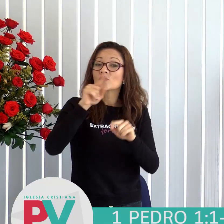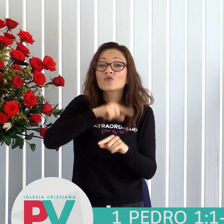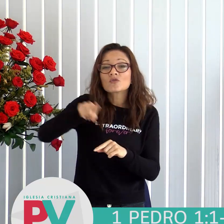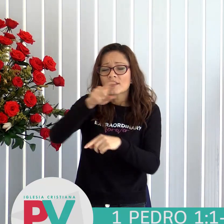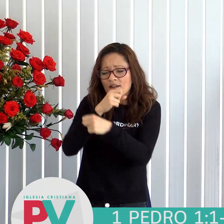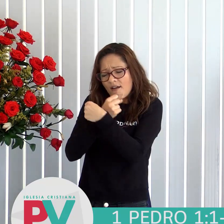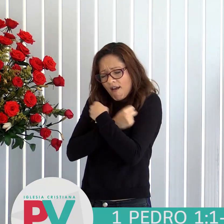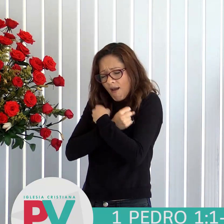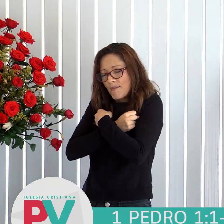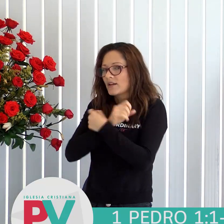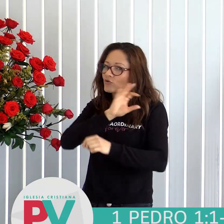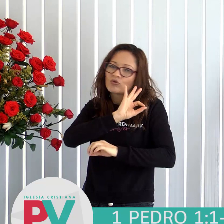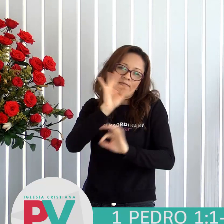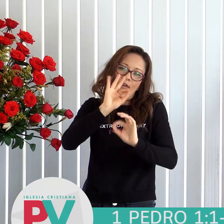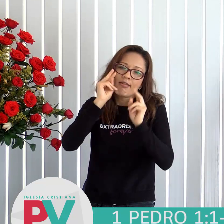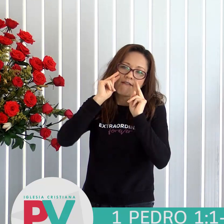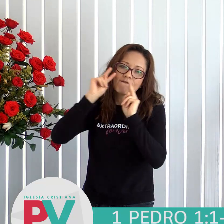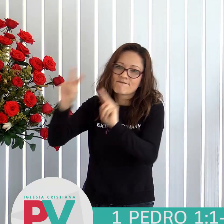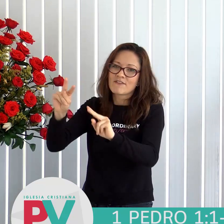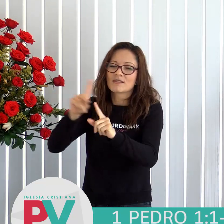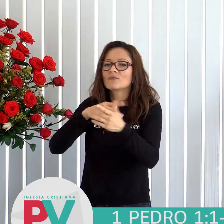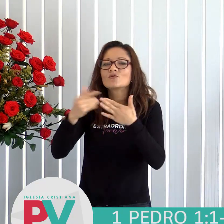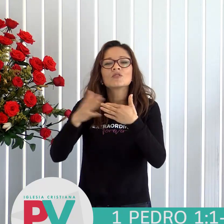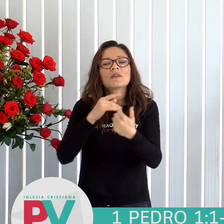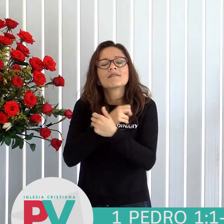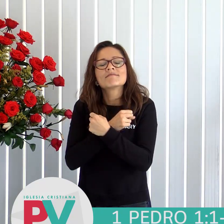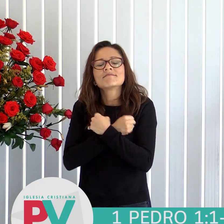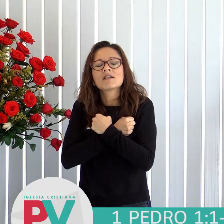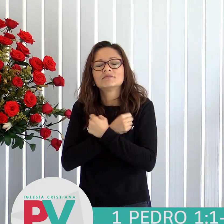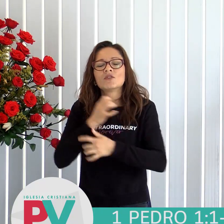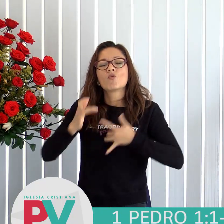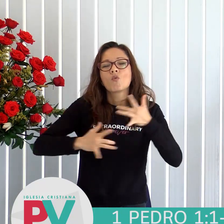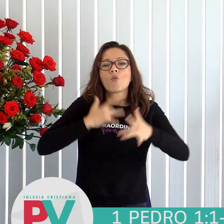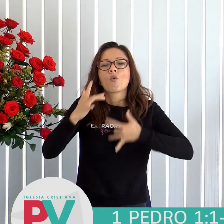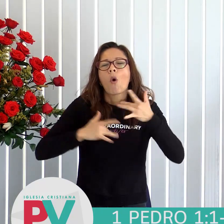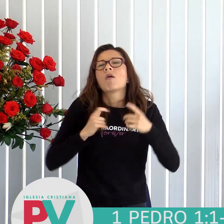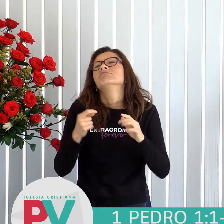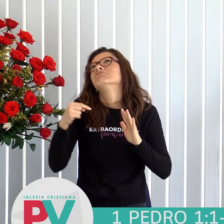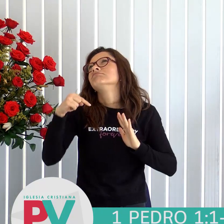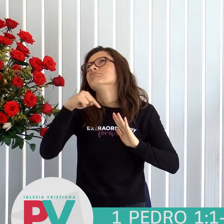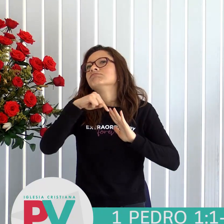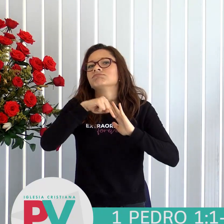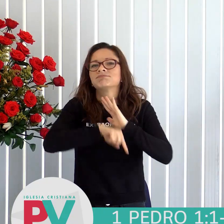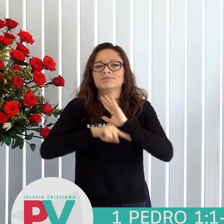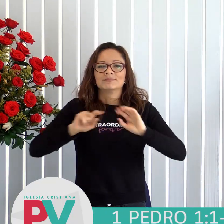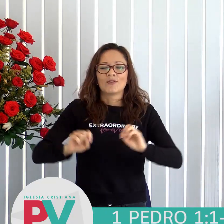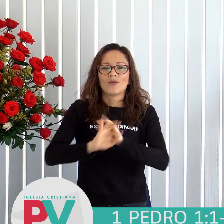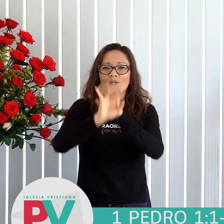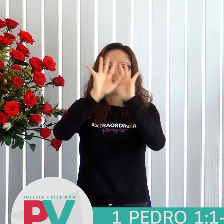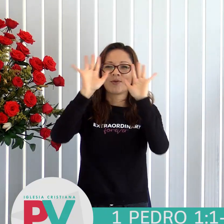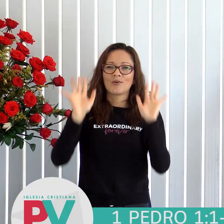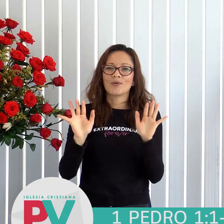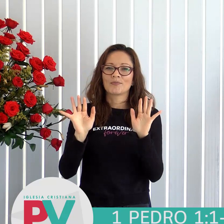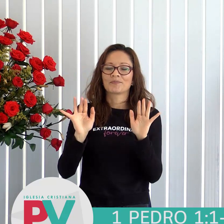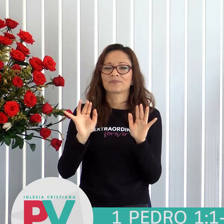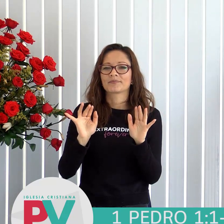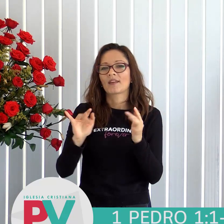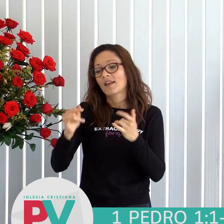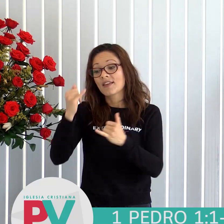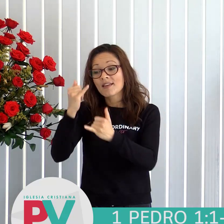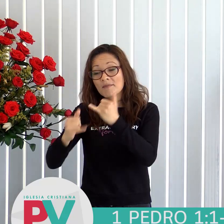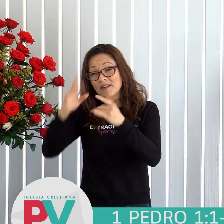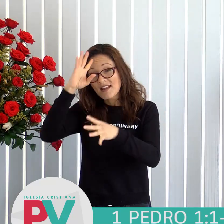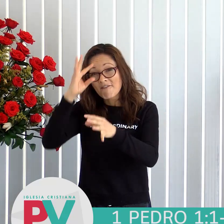creyendo, aunque ahora no lo veáis, os alegráis con gozo inefable y glorioso, obteniendo el fin de vuestra